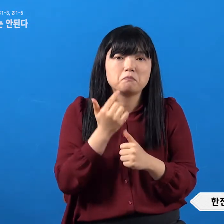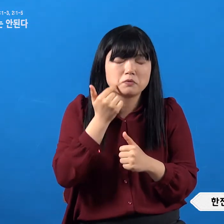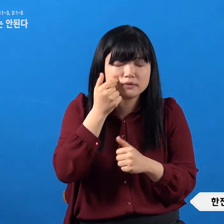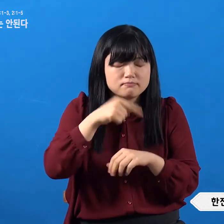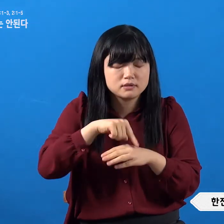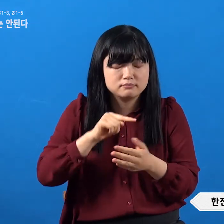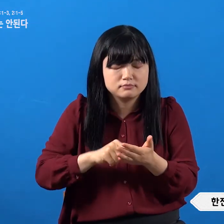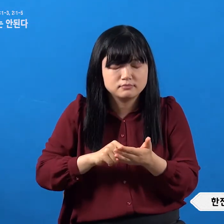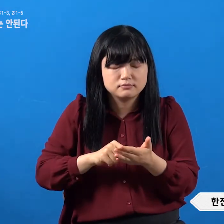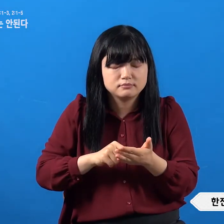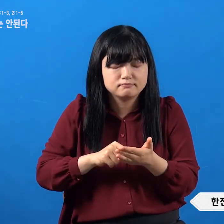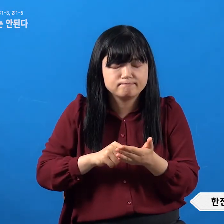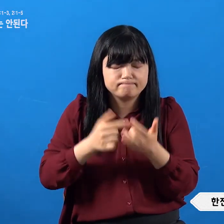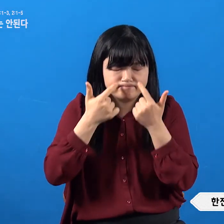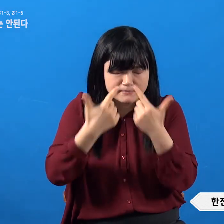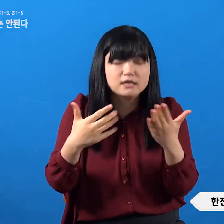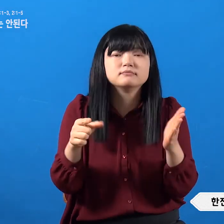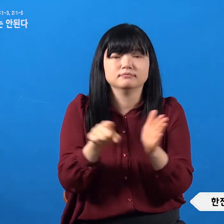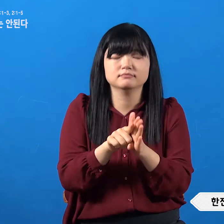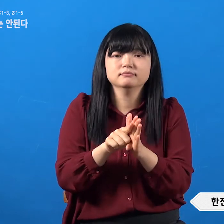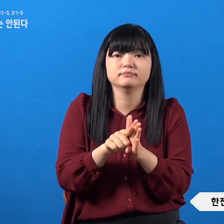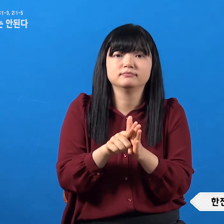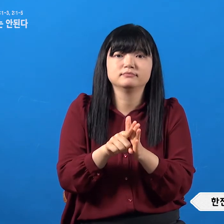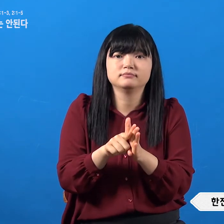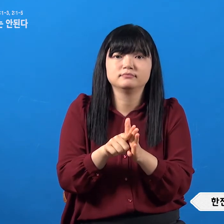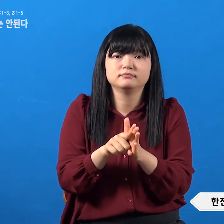목사님 마음에 그 확신이 드는 것입니다.